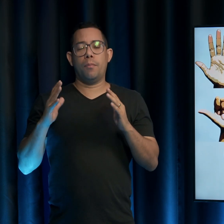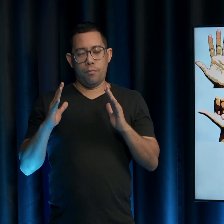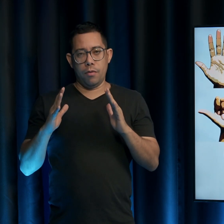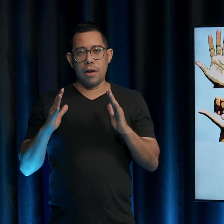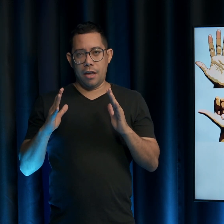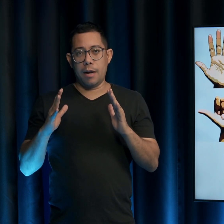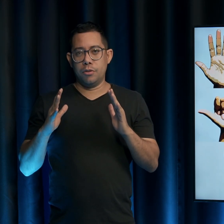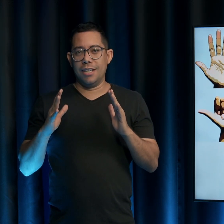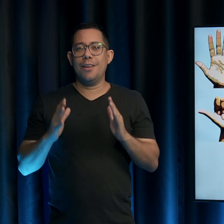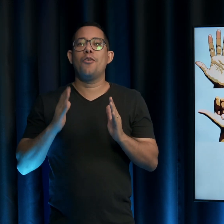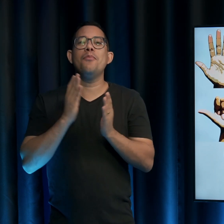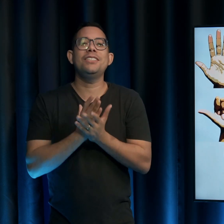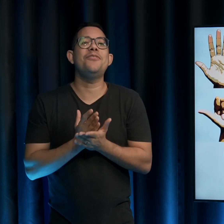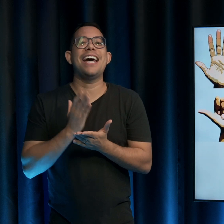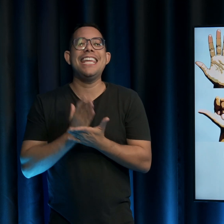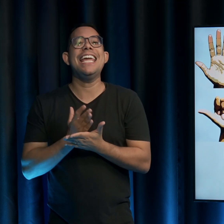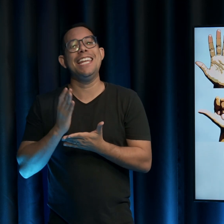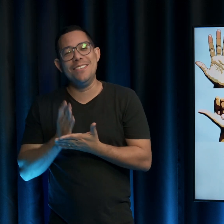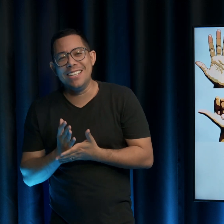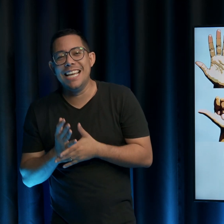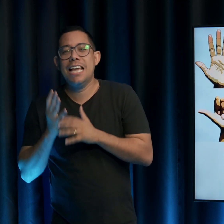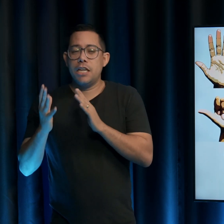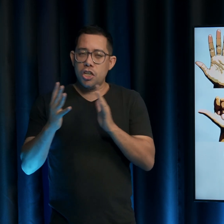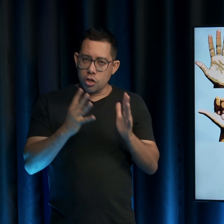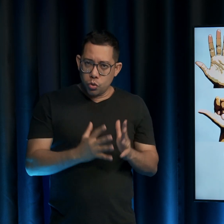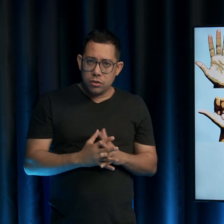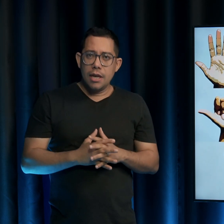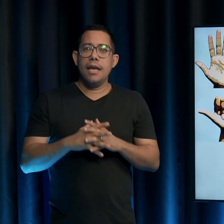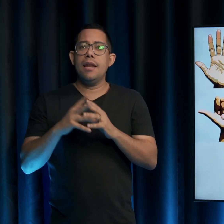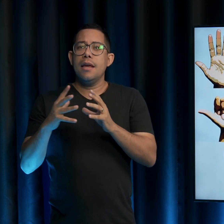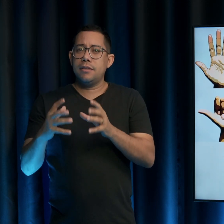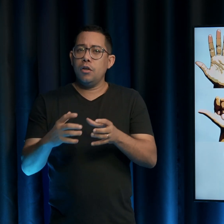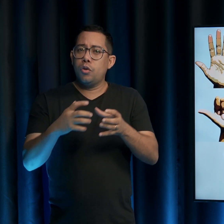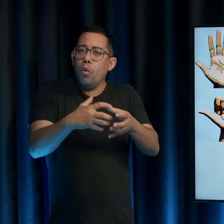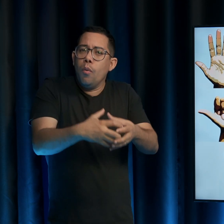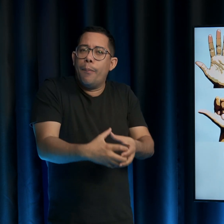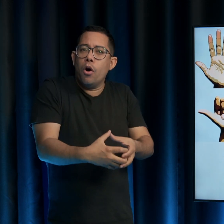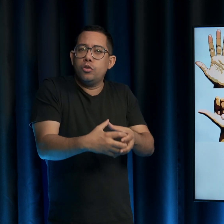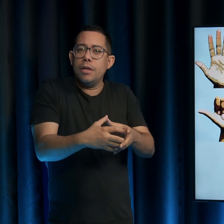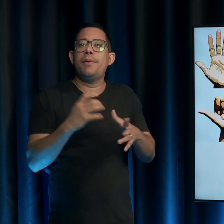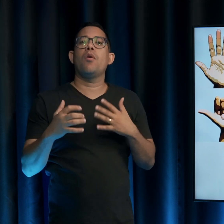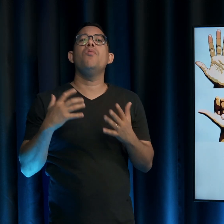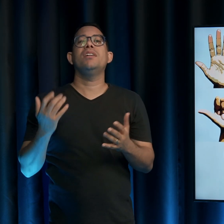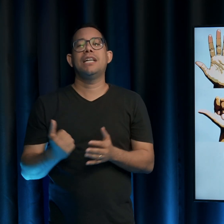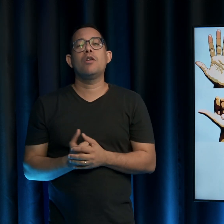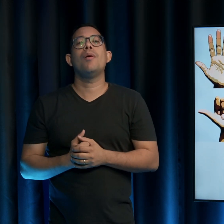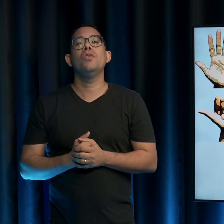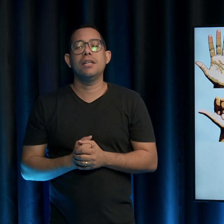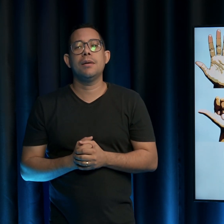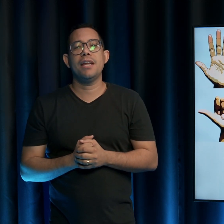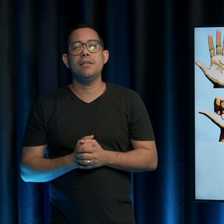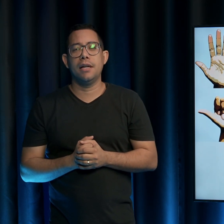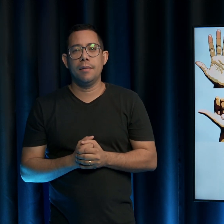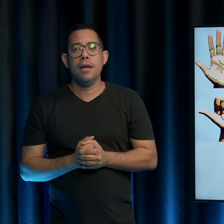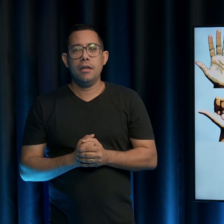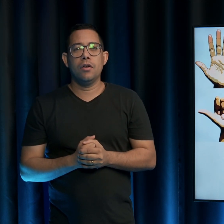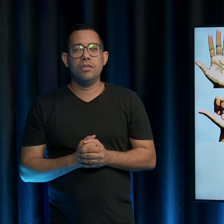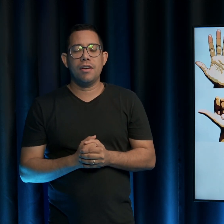vamos lá, recapitulando. Como você faria em Libras que Jesus, ele sentou no poço ali para conversar com a mulher samaritana? Então você vai fazer